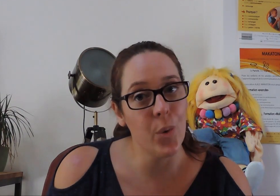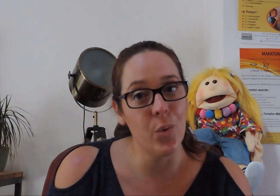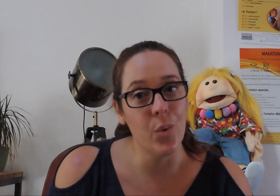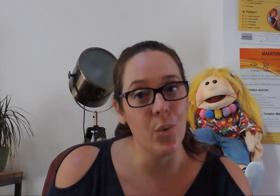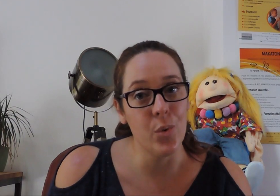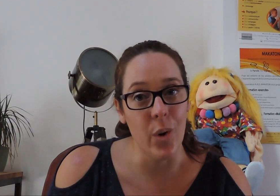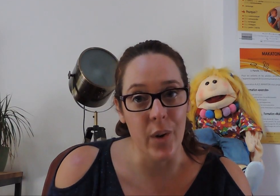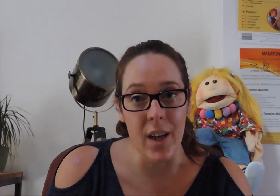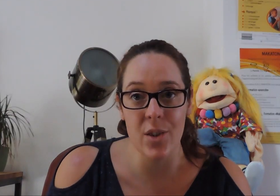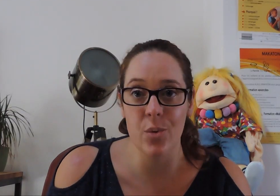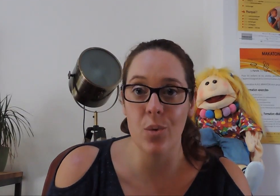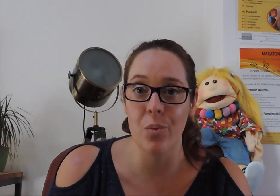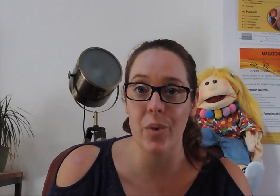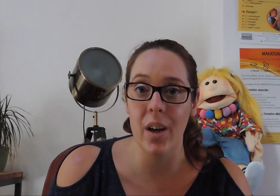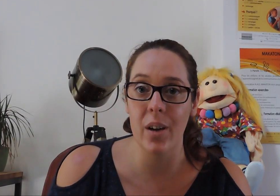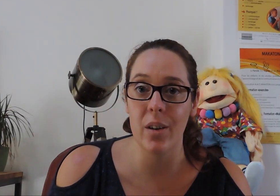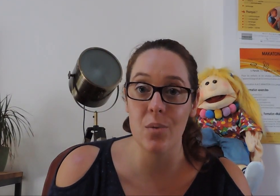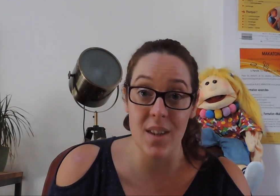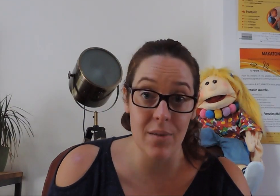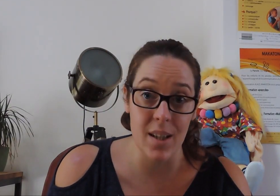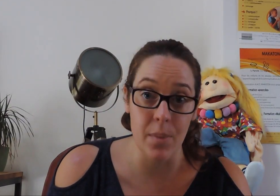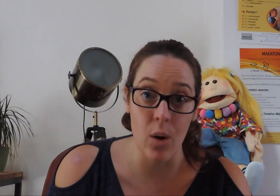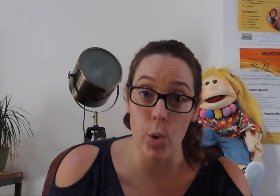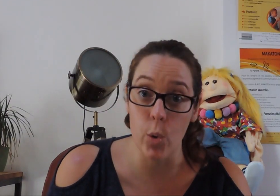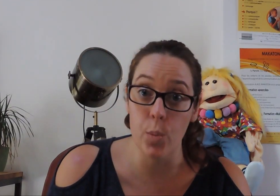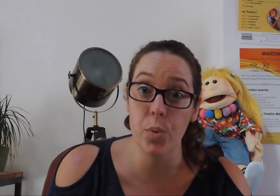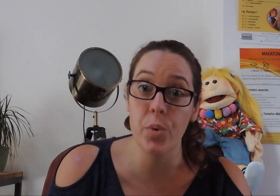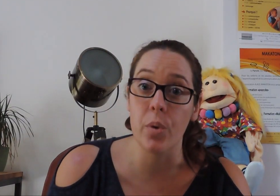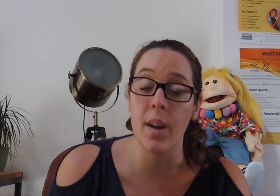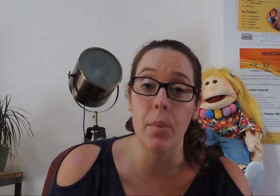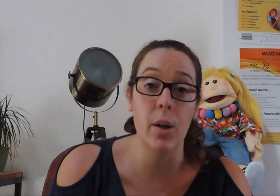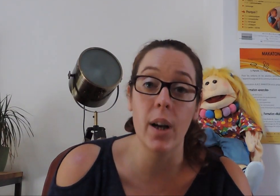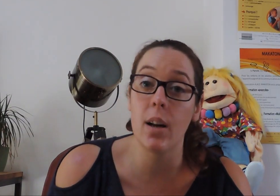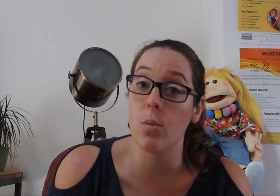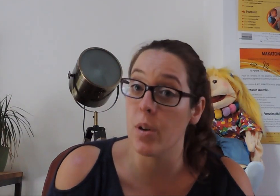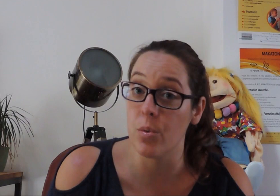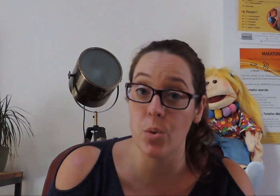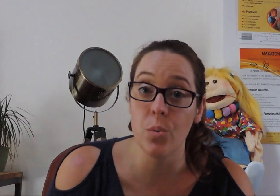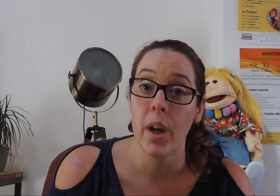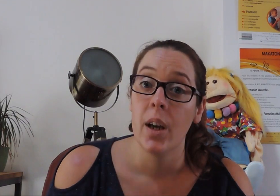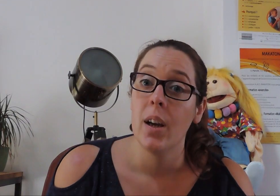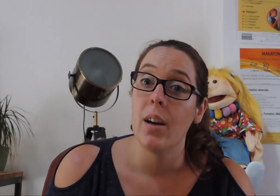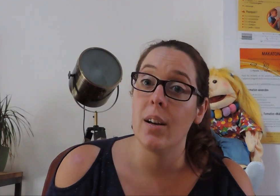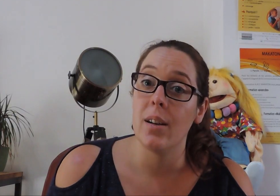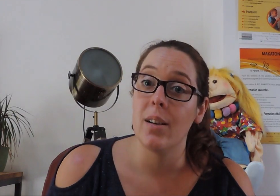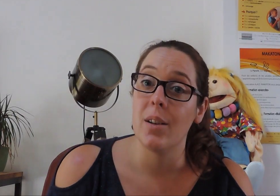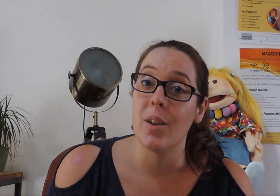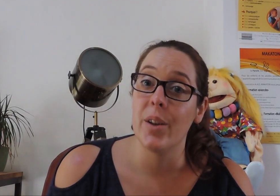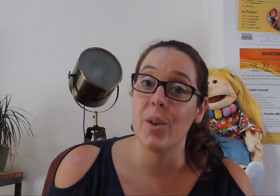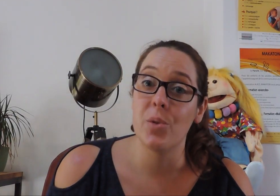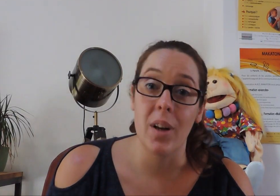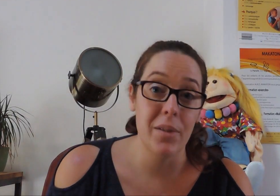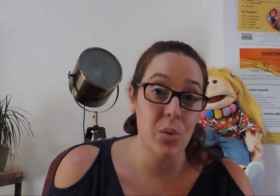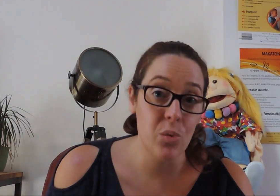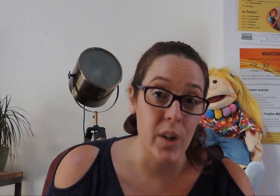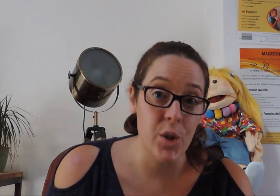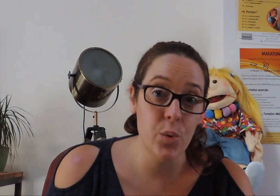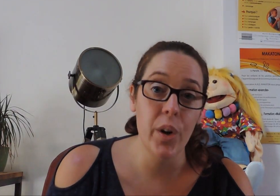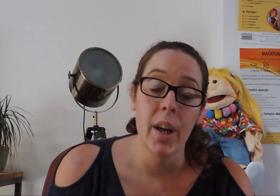du langage donc on va conserver cette parole dans le but d'améliorer la compréhension sur la vie de tous les jours